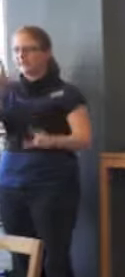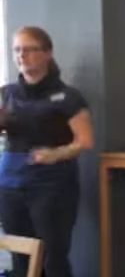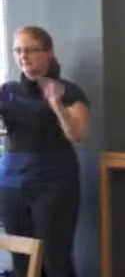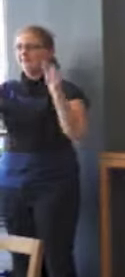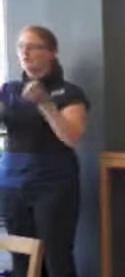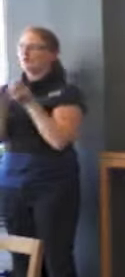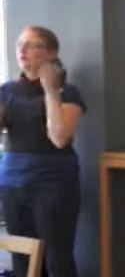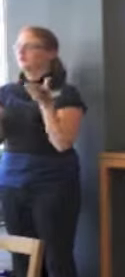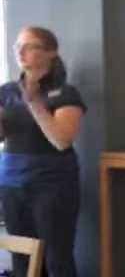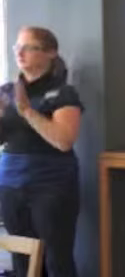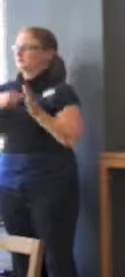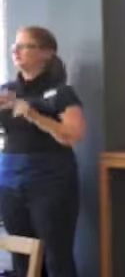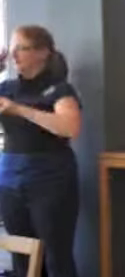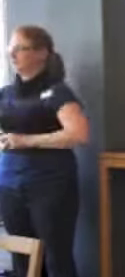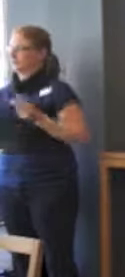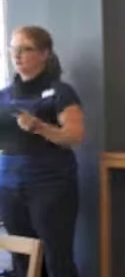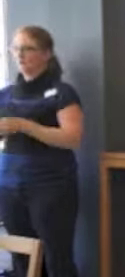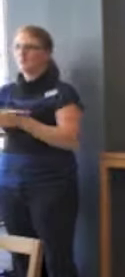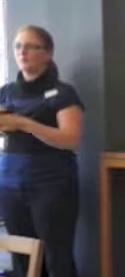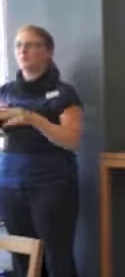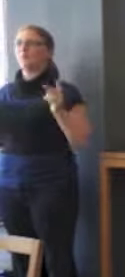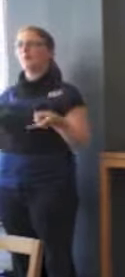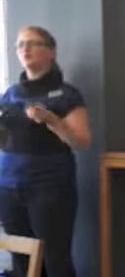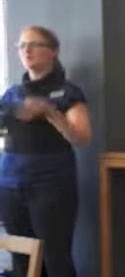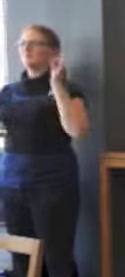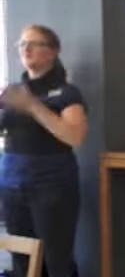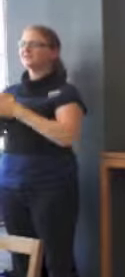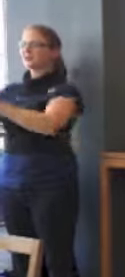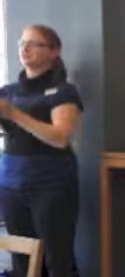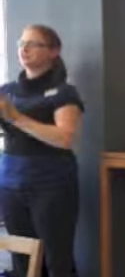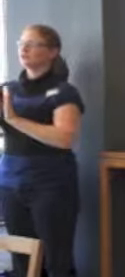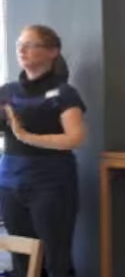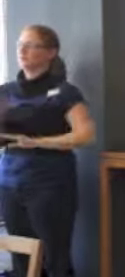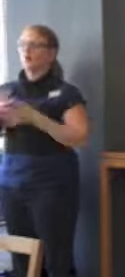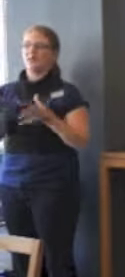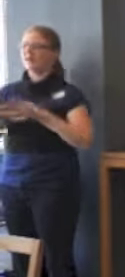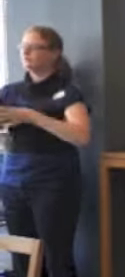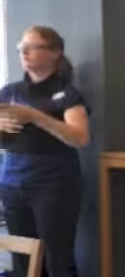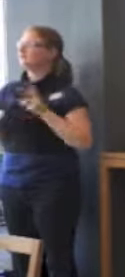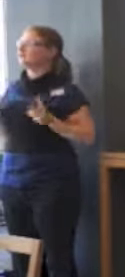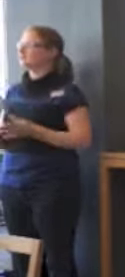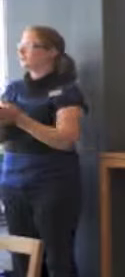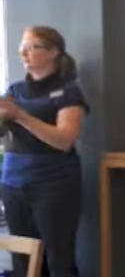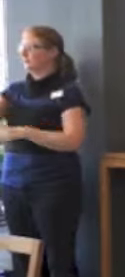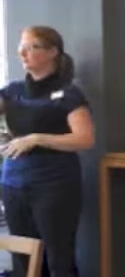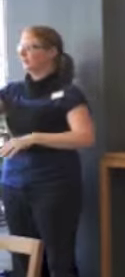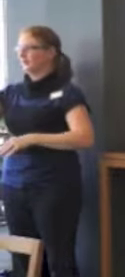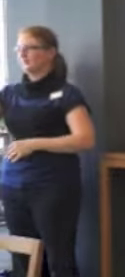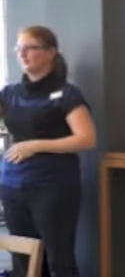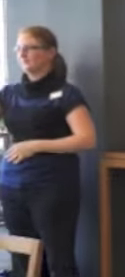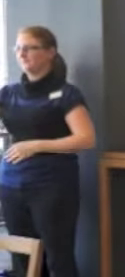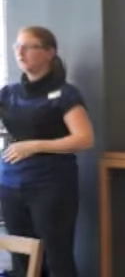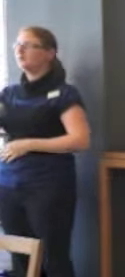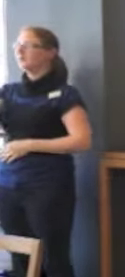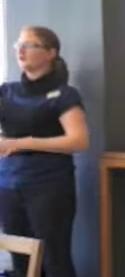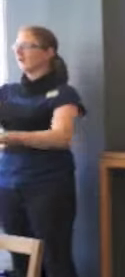här området. Och även då att offentliga stödsystem inte är anpassade till den här typen av företag och